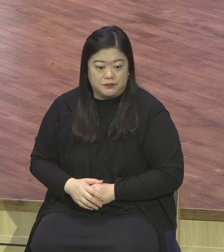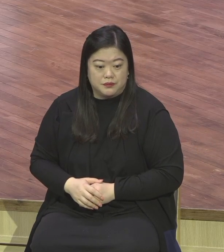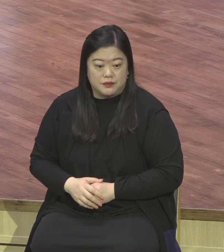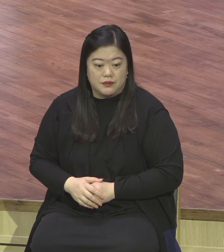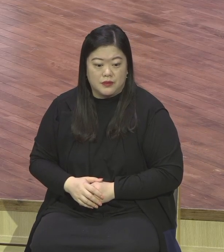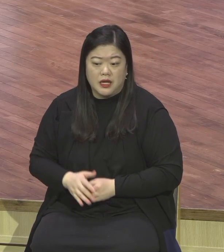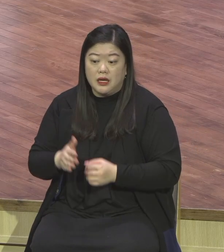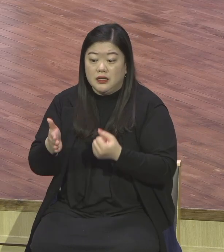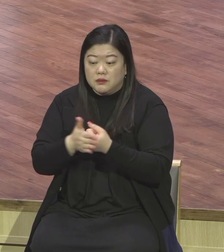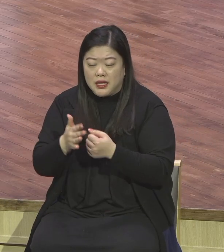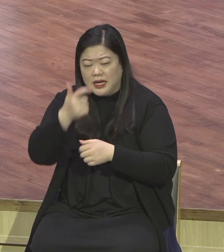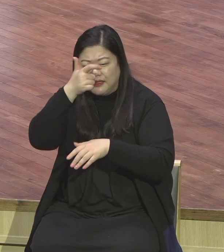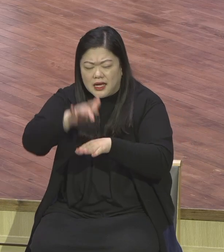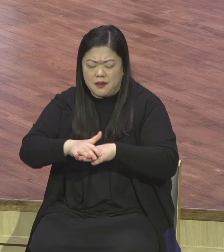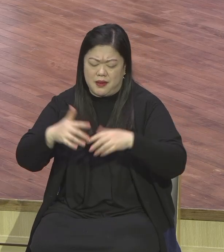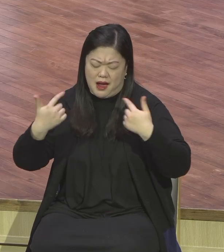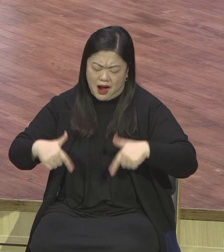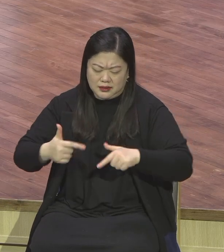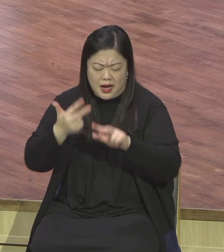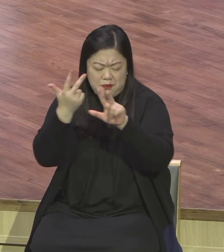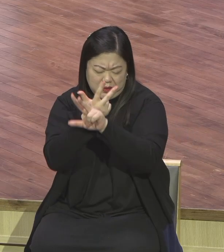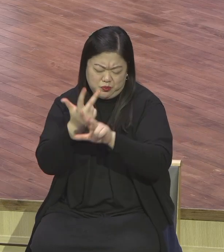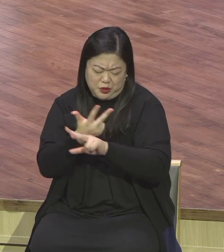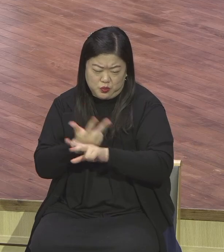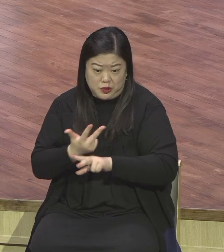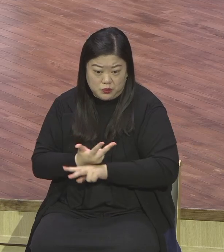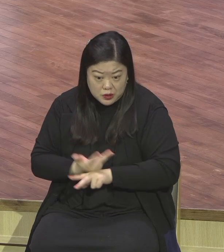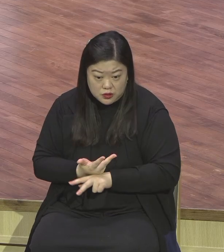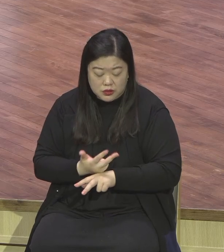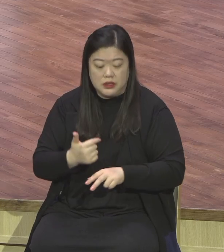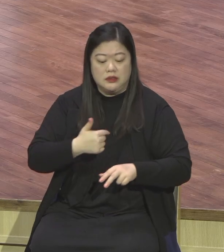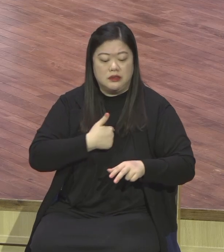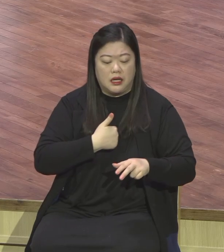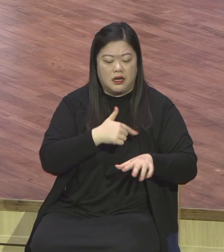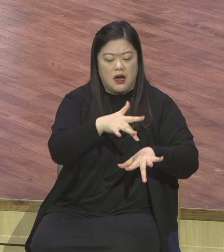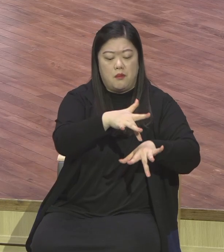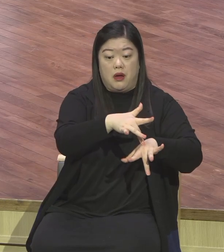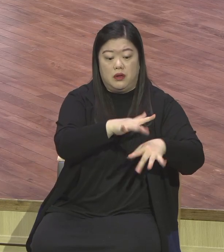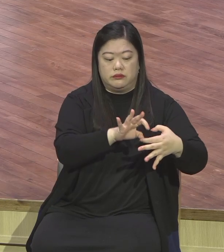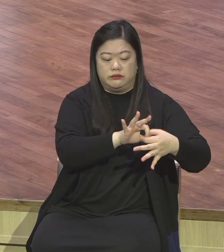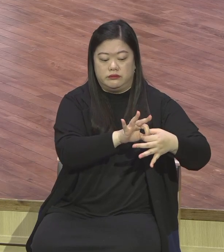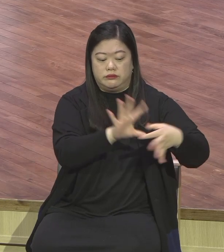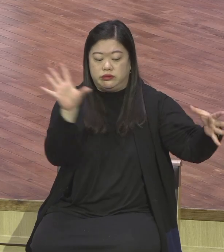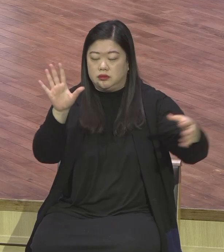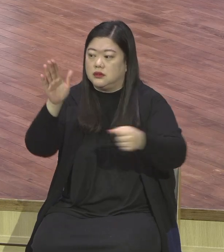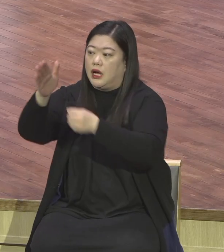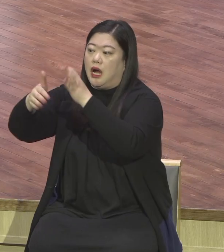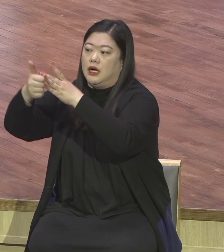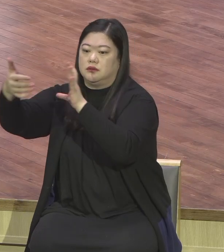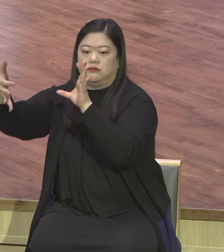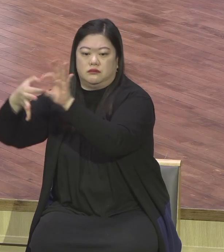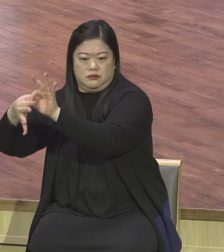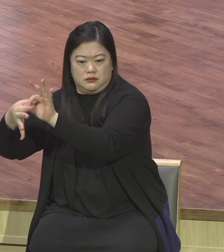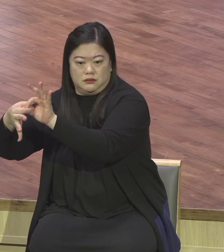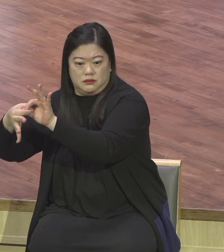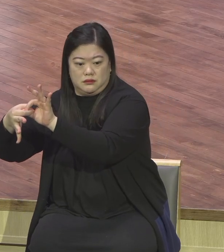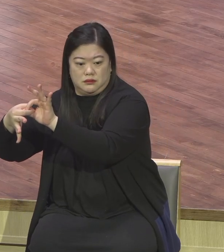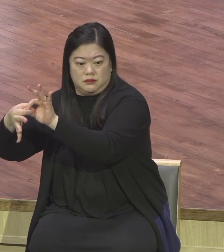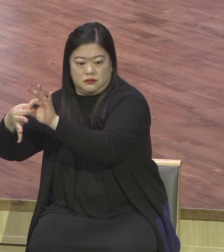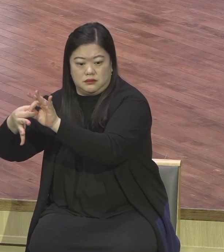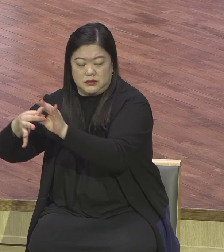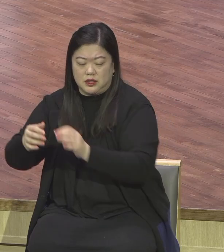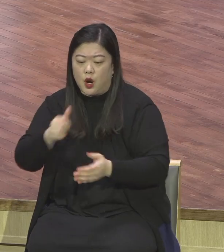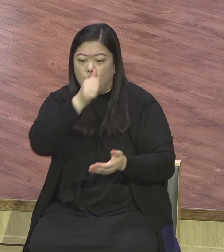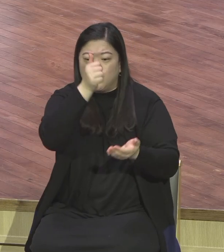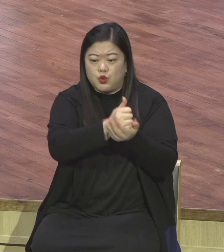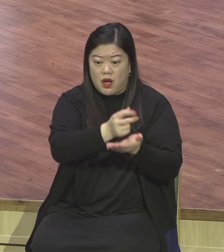때마다 우리는 뭐요? 마귀 자식에서 하나님의 자녀로 마귀 자식에서 하나님의 자녀로 죄의